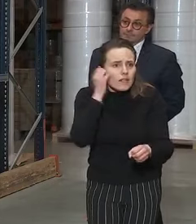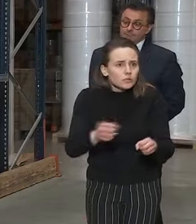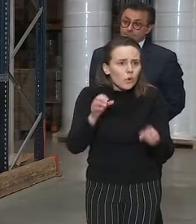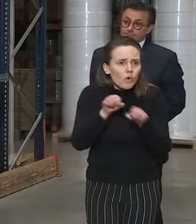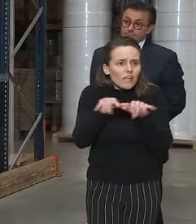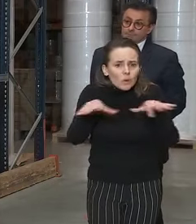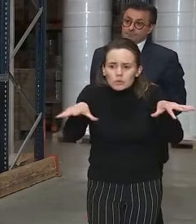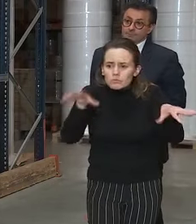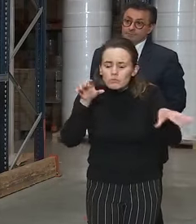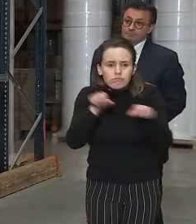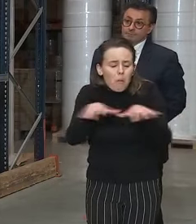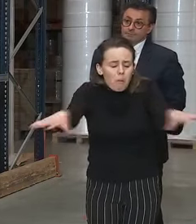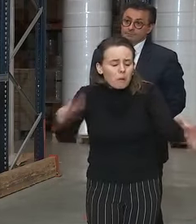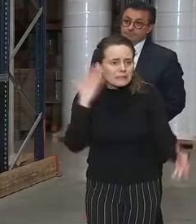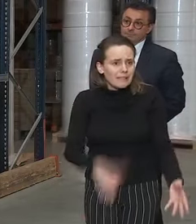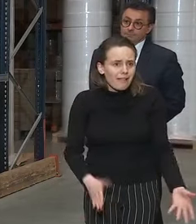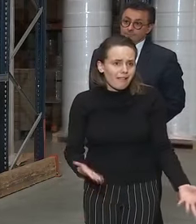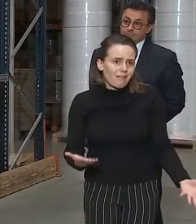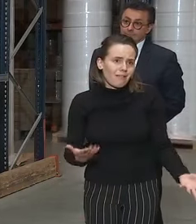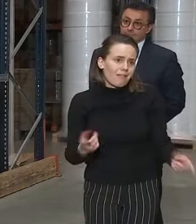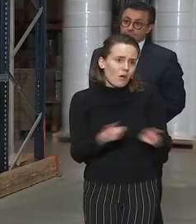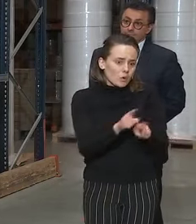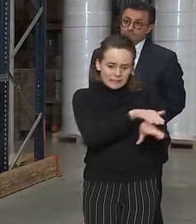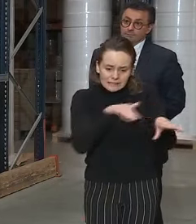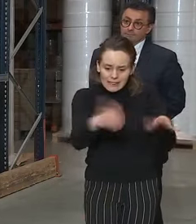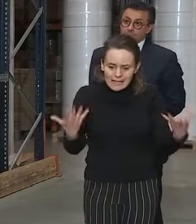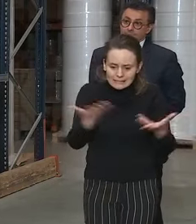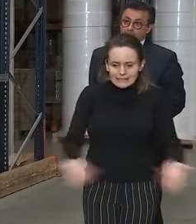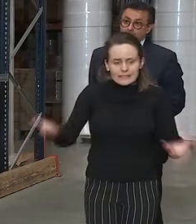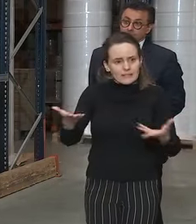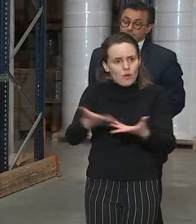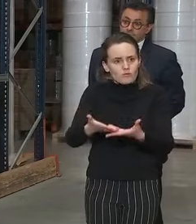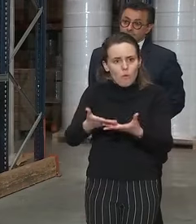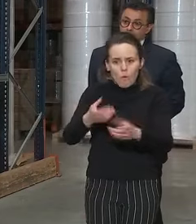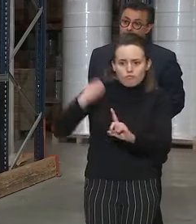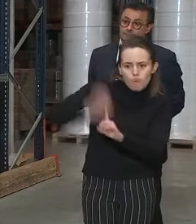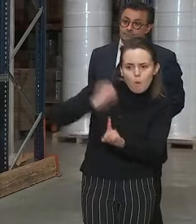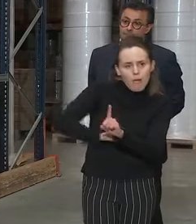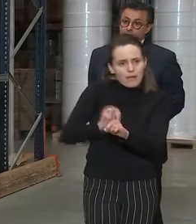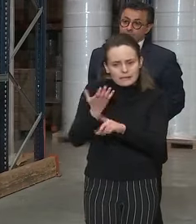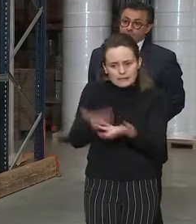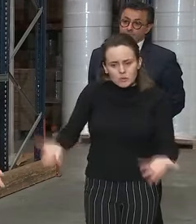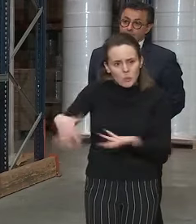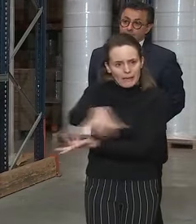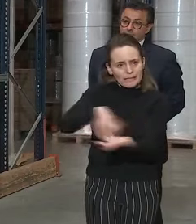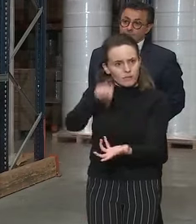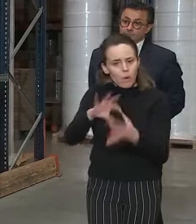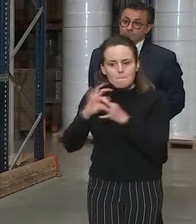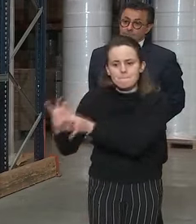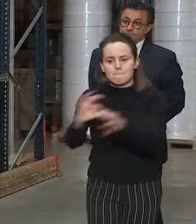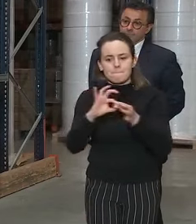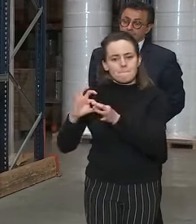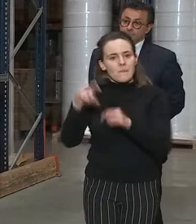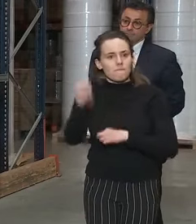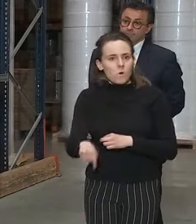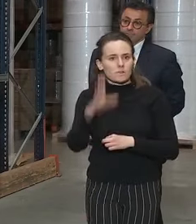Ensuite, c'est un principe de méthode. Quand on mène un combat, on doit tous être unis. Donc moi, je crois à l'unité et j'appelle l'ensemble des Françaises et des